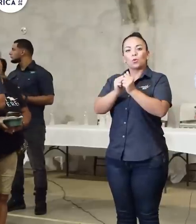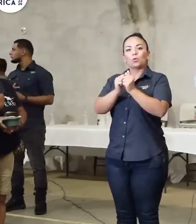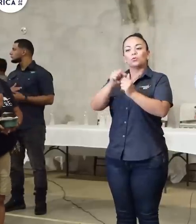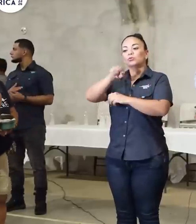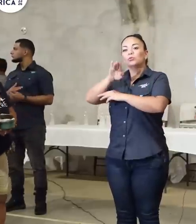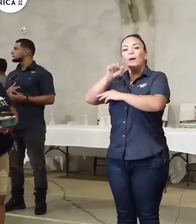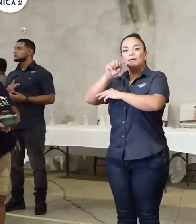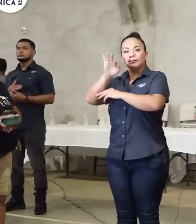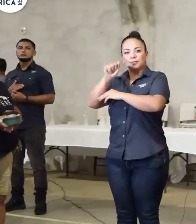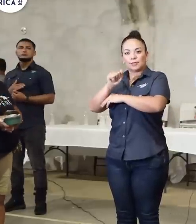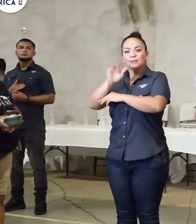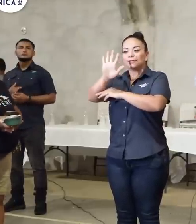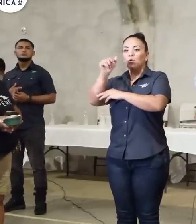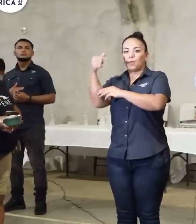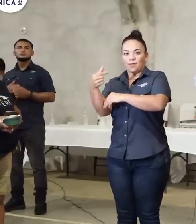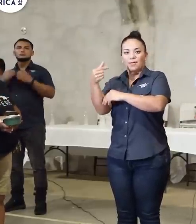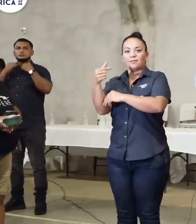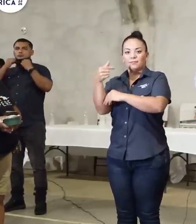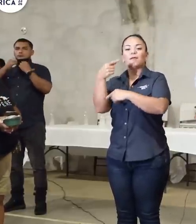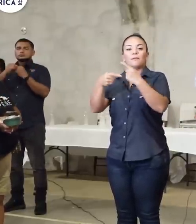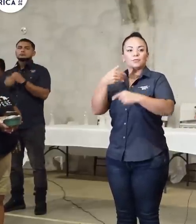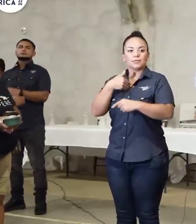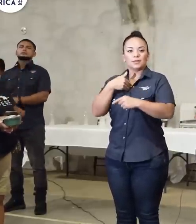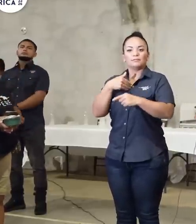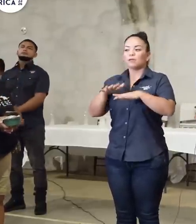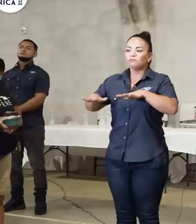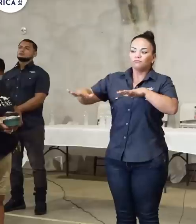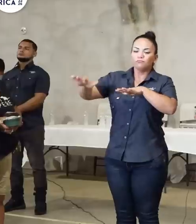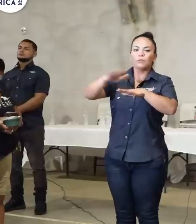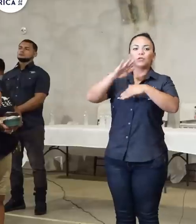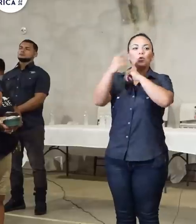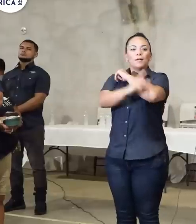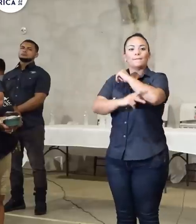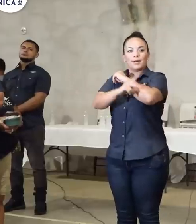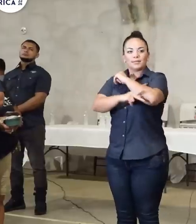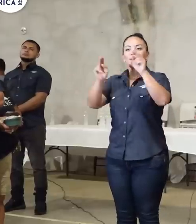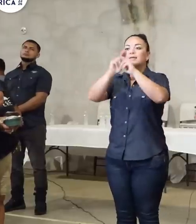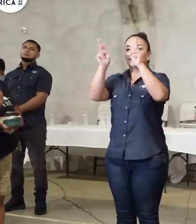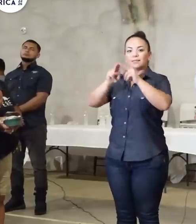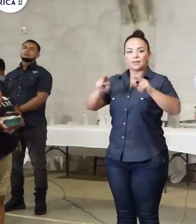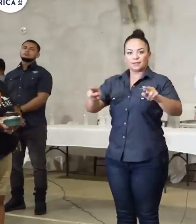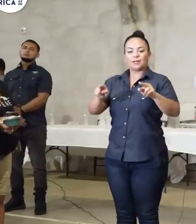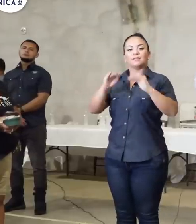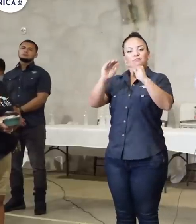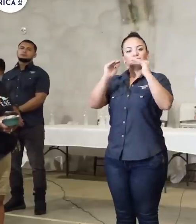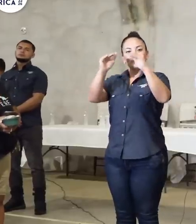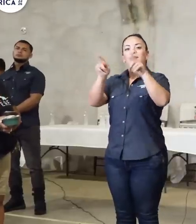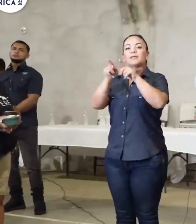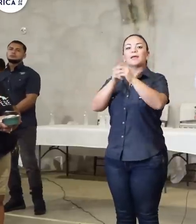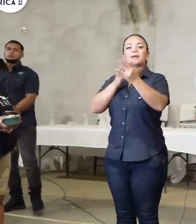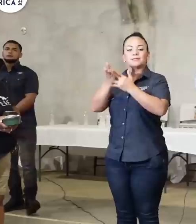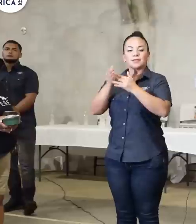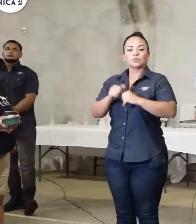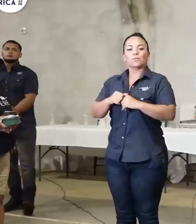subasta de la 5G, vamos a cubrir a todo este país con internet y acceso